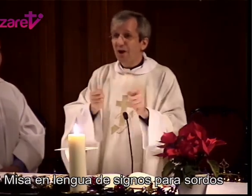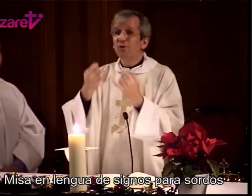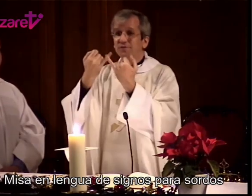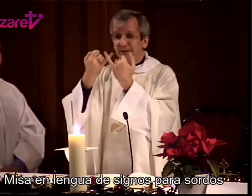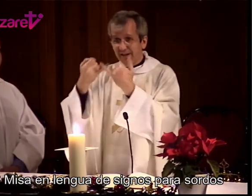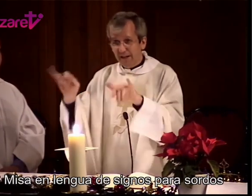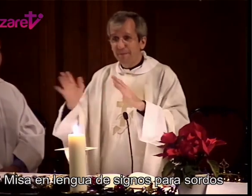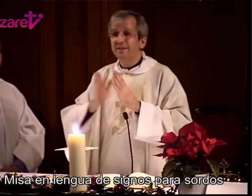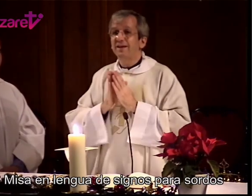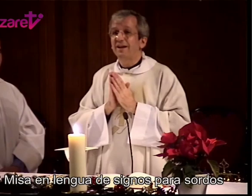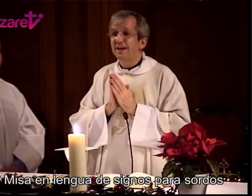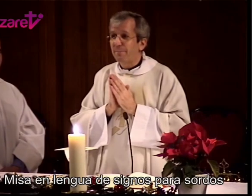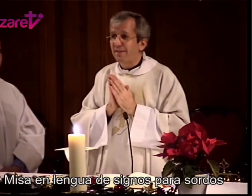daos fraternalmente la paz.